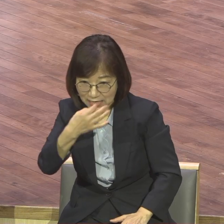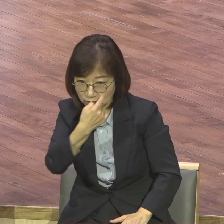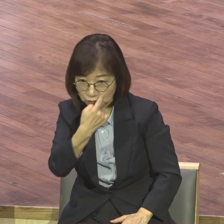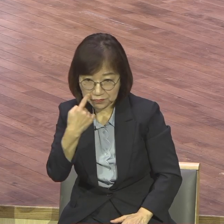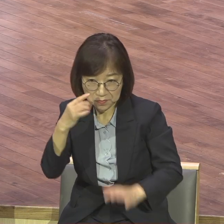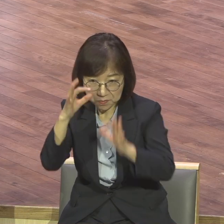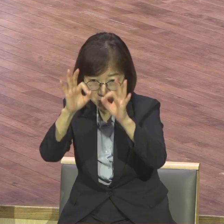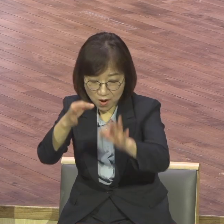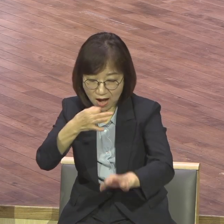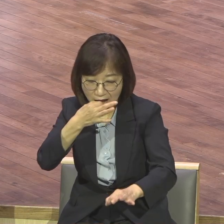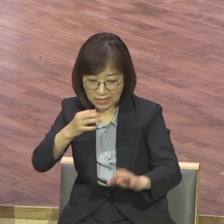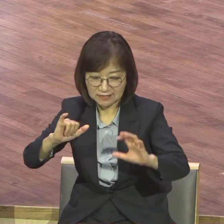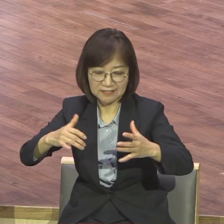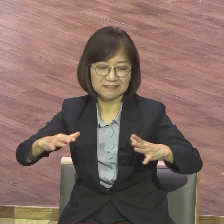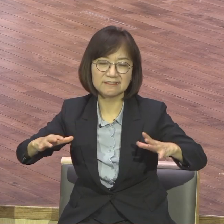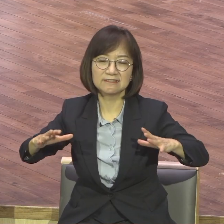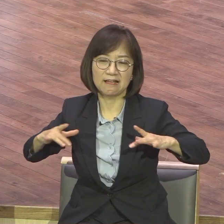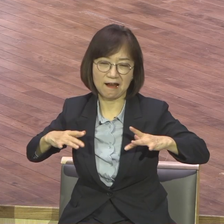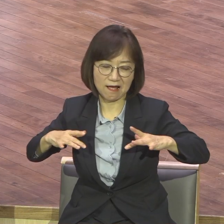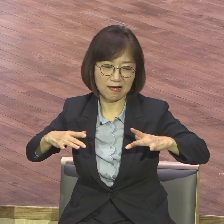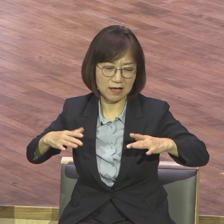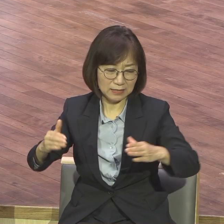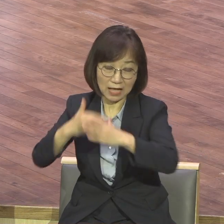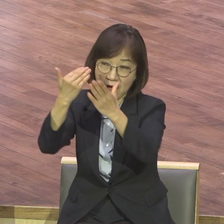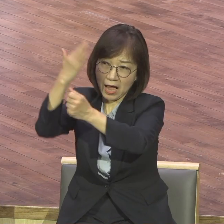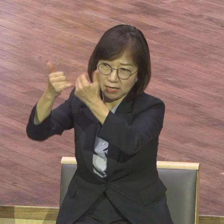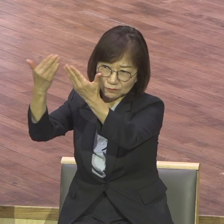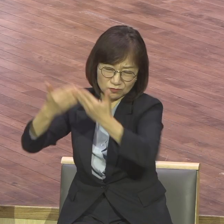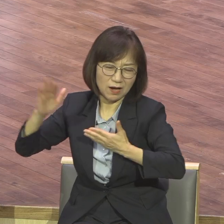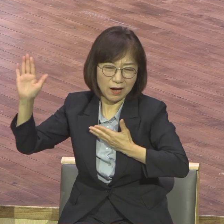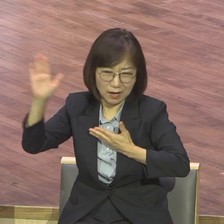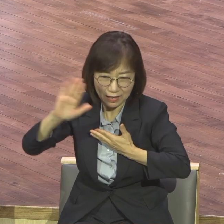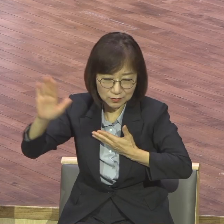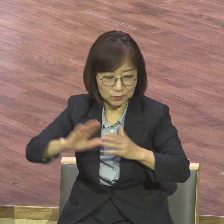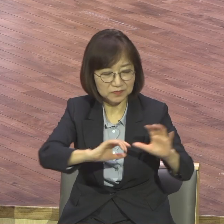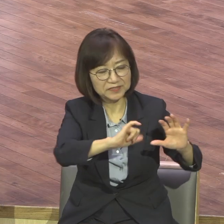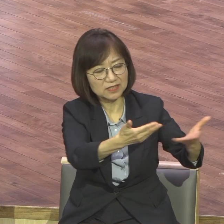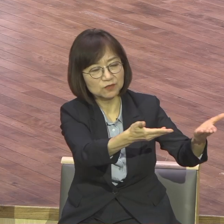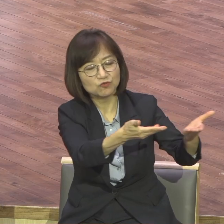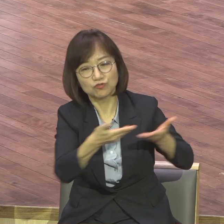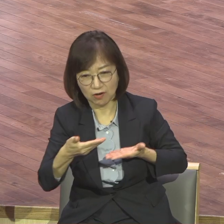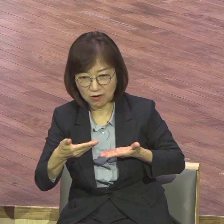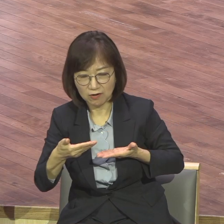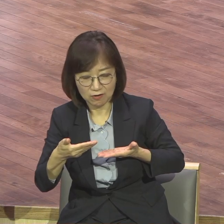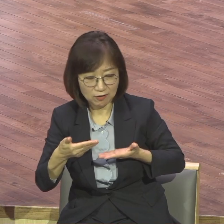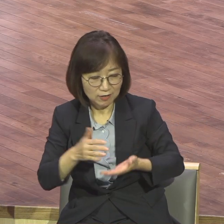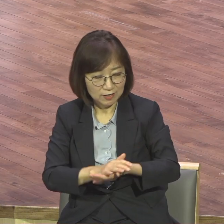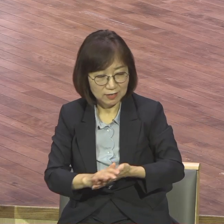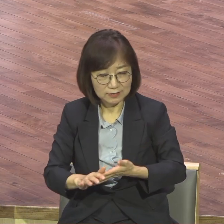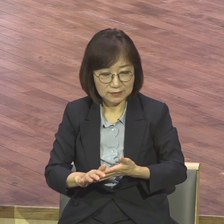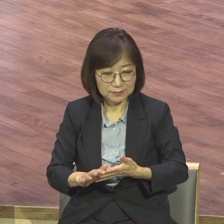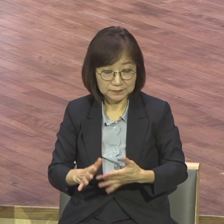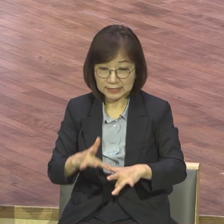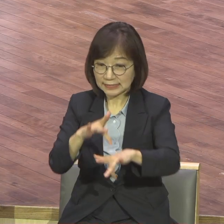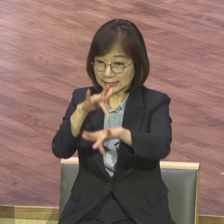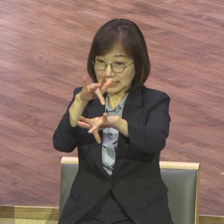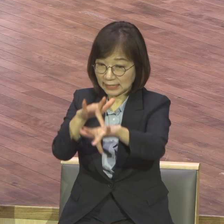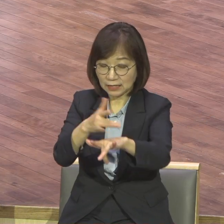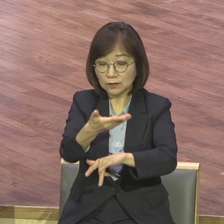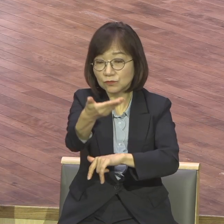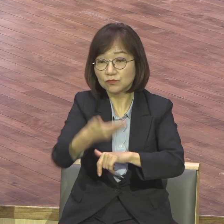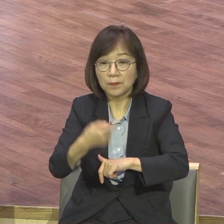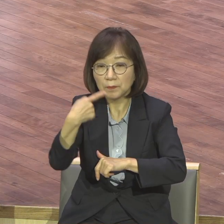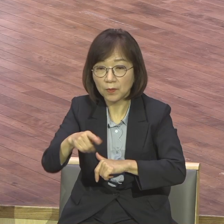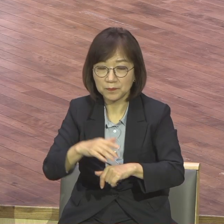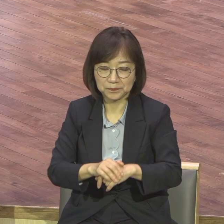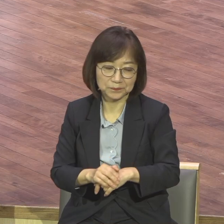정욕과 이생의 자랑이니 다 아버지께로부터 온 것이 아니요 세상으로부터 온 것이라. 사단이 육신의 정욕과 안목의